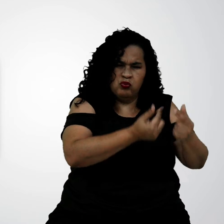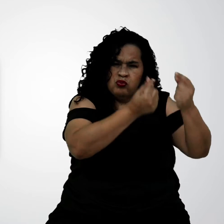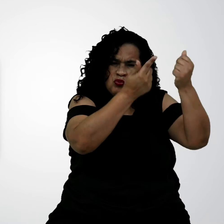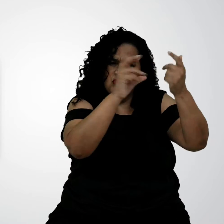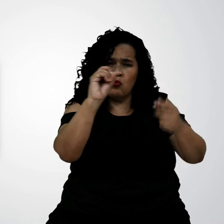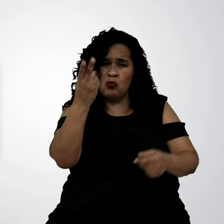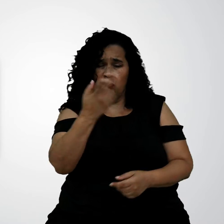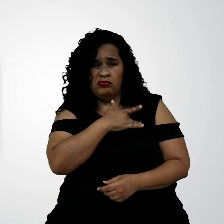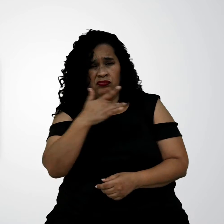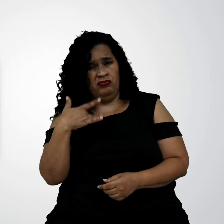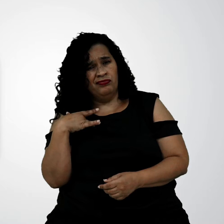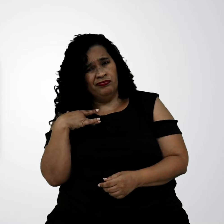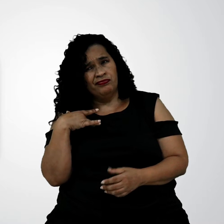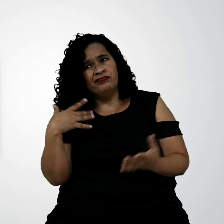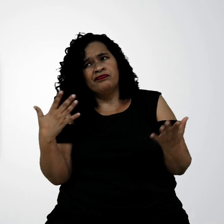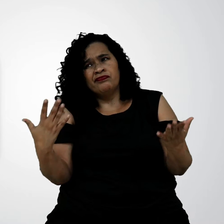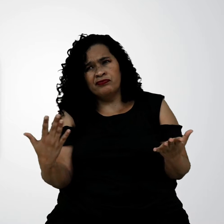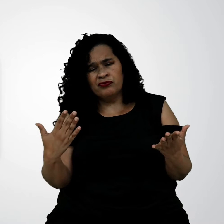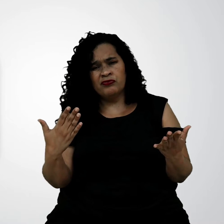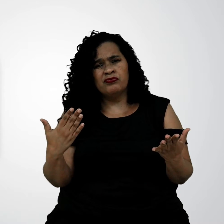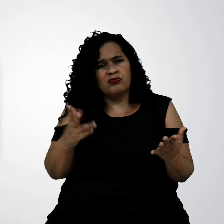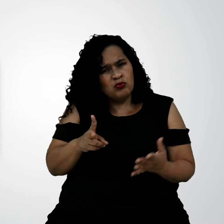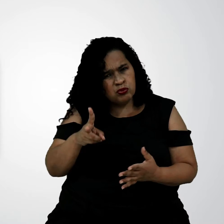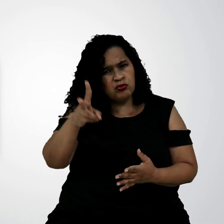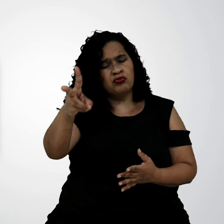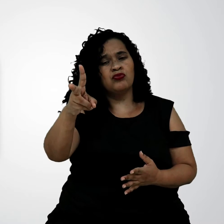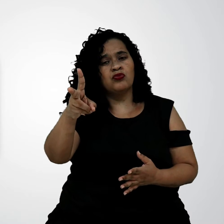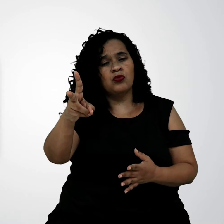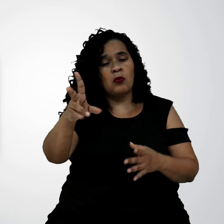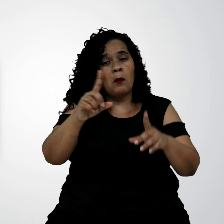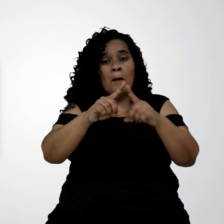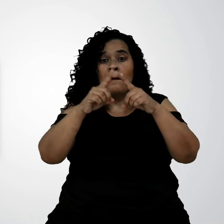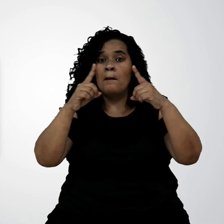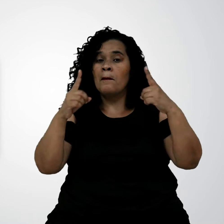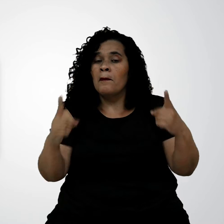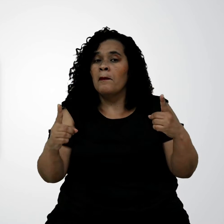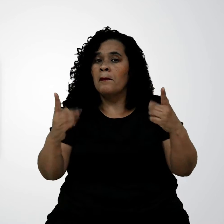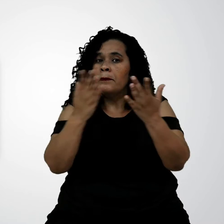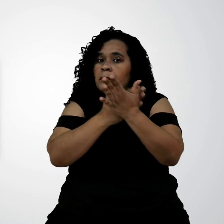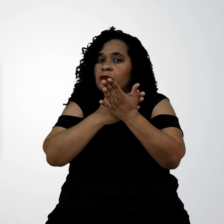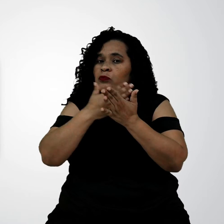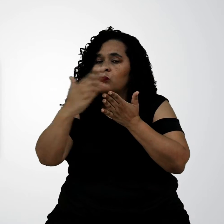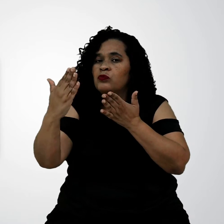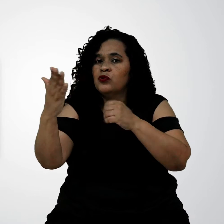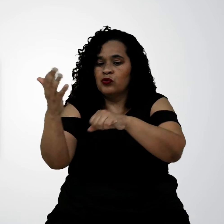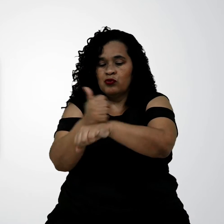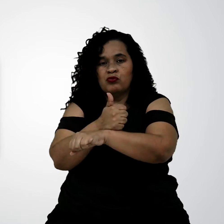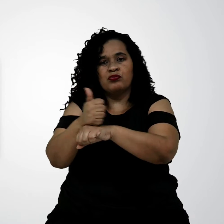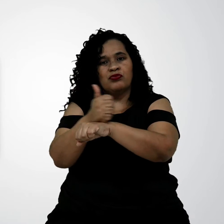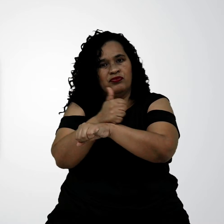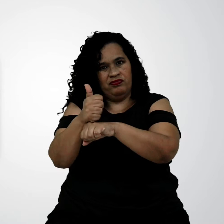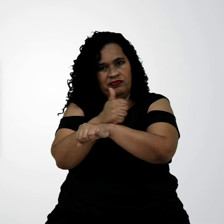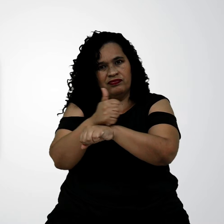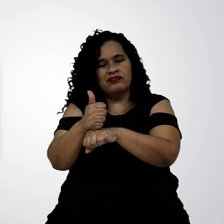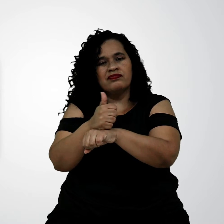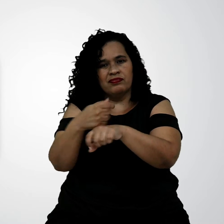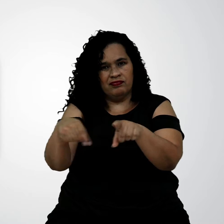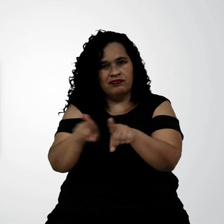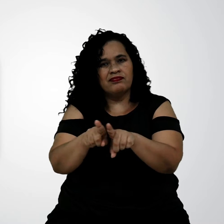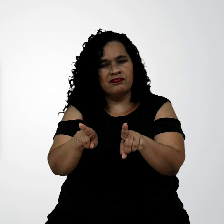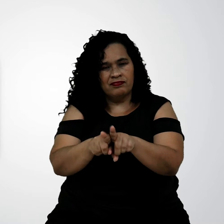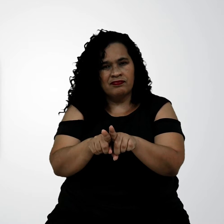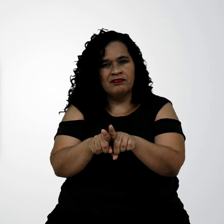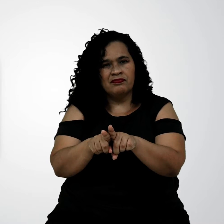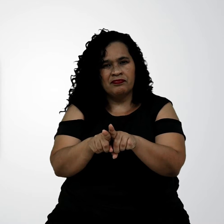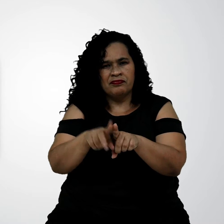bem, dava para levar. O problema é que isso começou a afetar a sua carreira. Ele que conseguiu uma bela